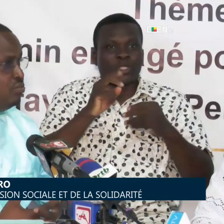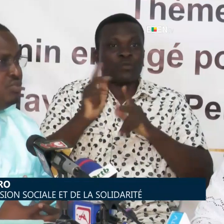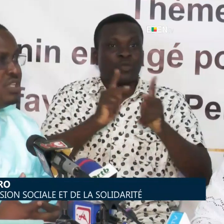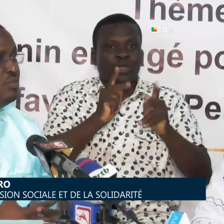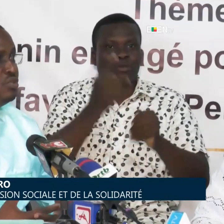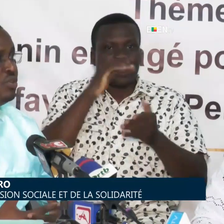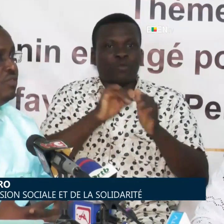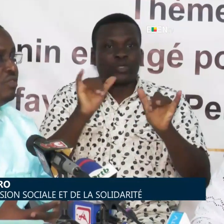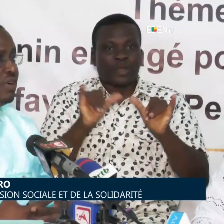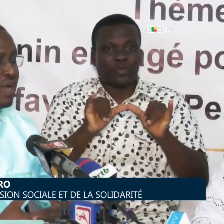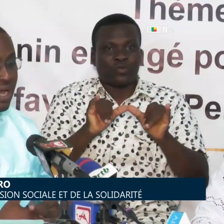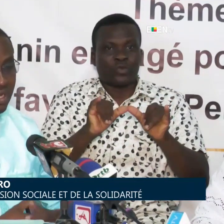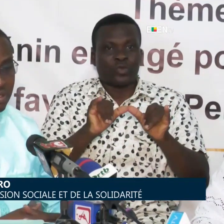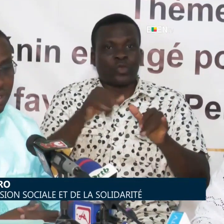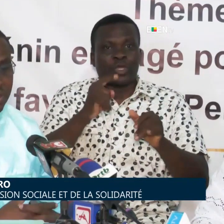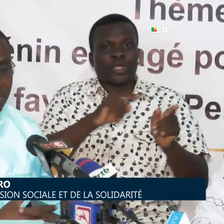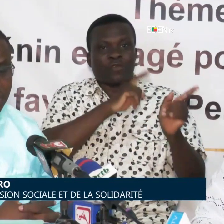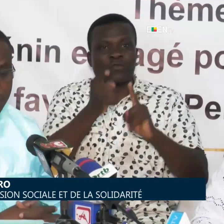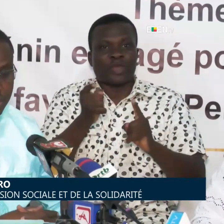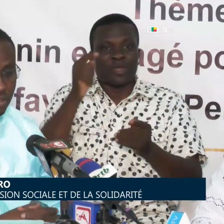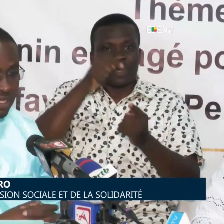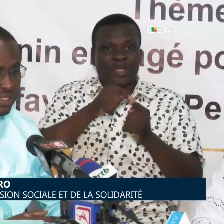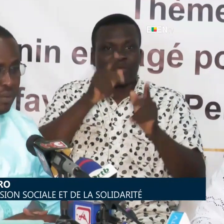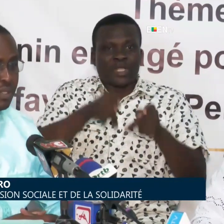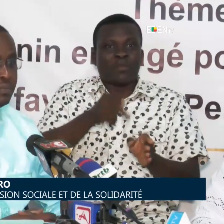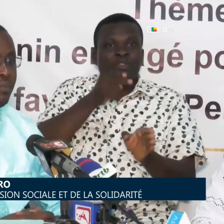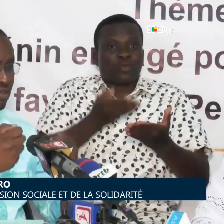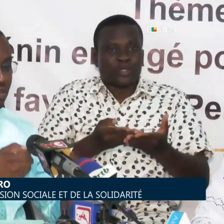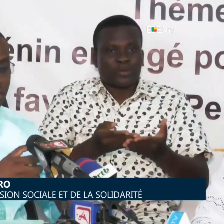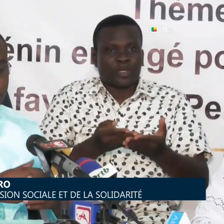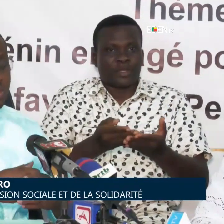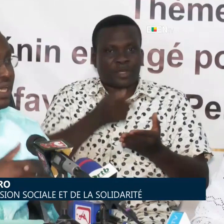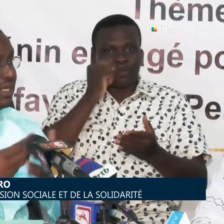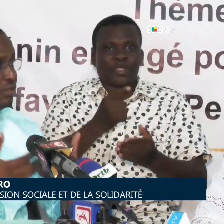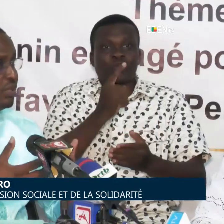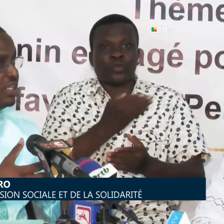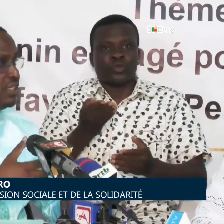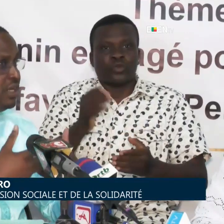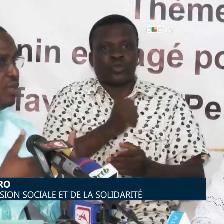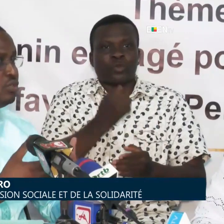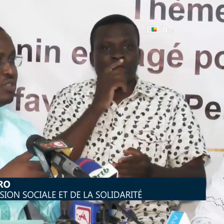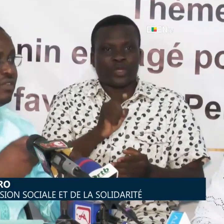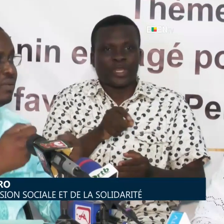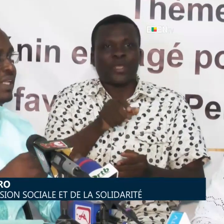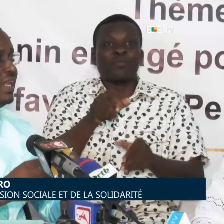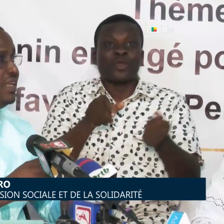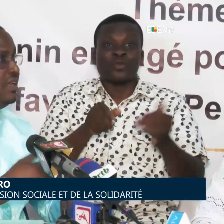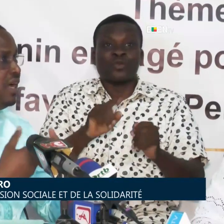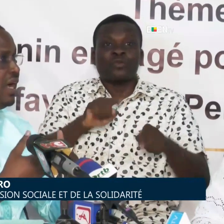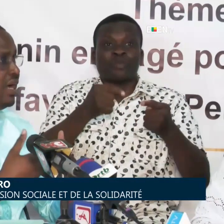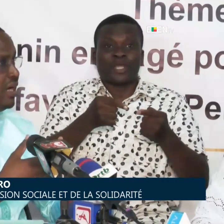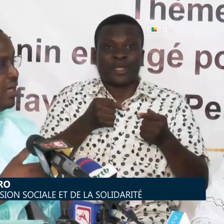publiquement pour ces mesures qui vont vraiment à l'endroit des personnes handicapées. Une chose est de prendre les décrets, mais l'autre chose, c'est vraiment